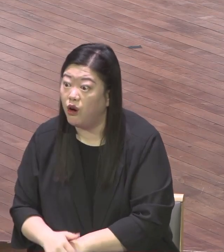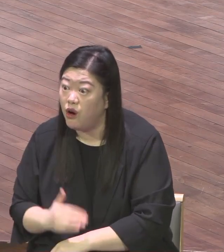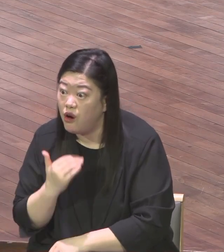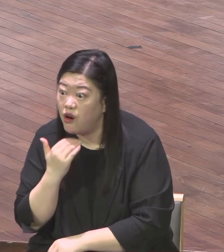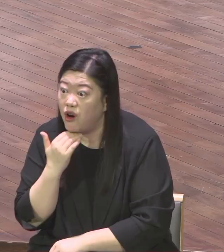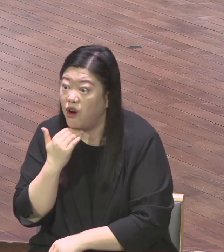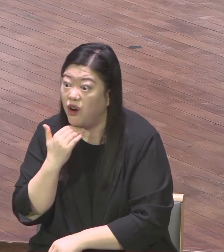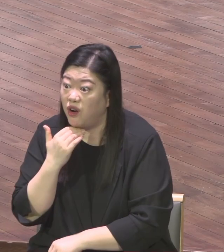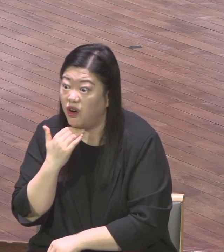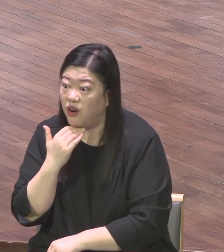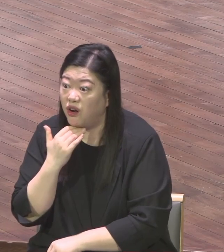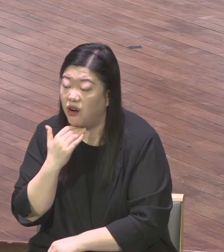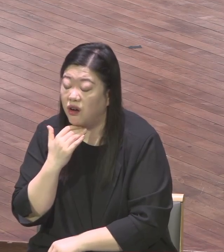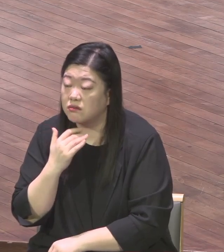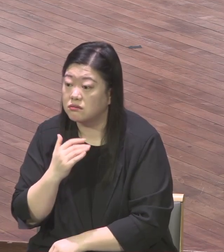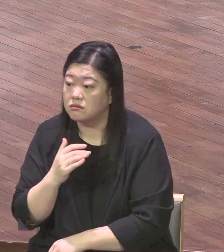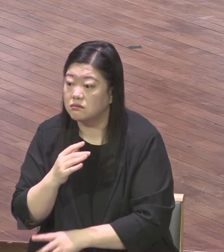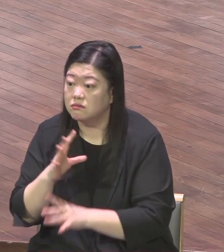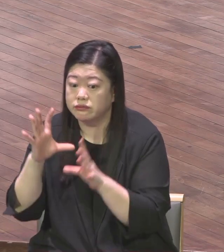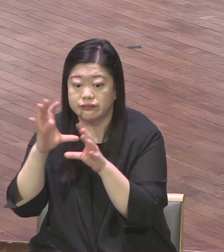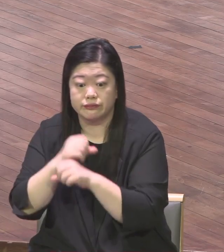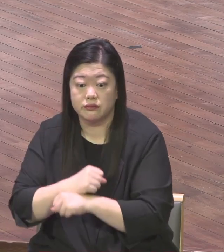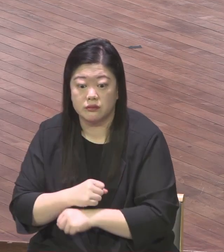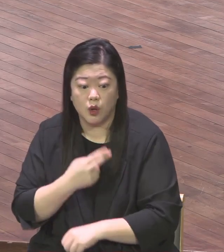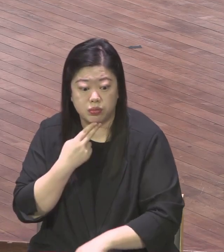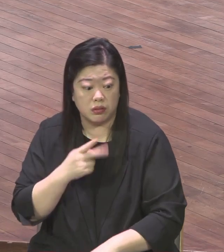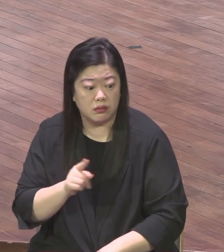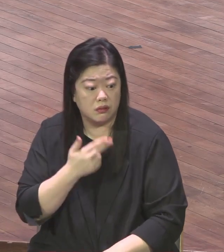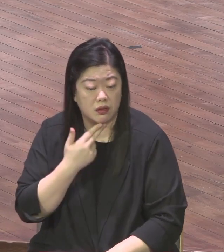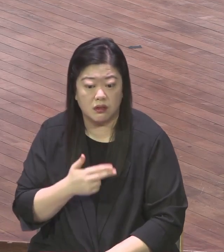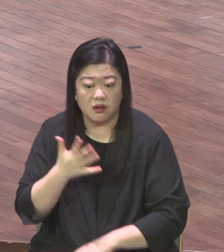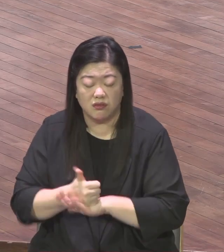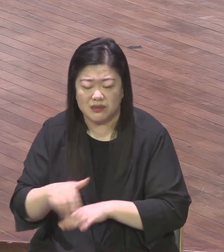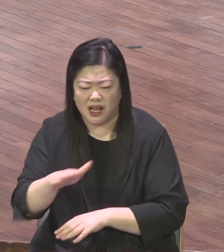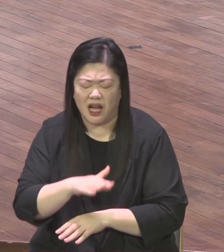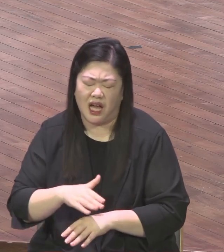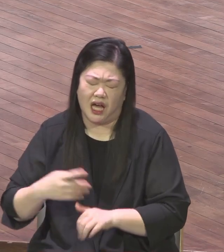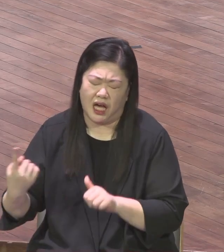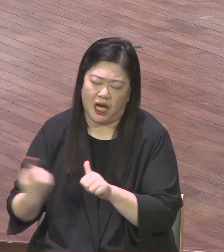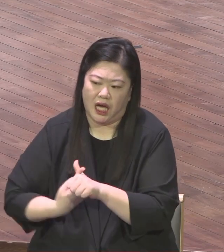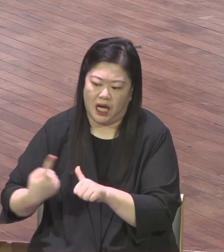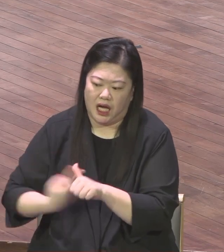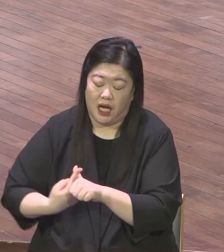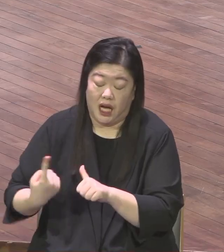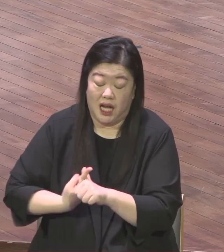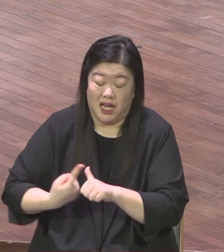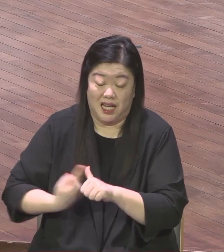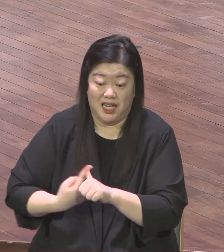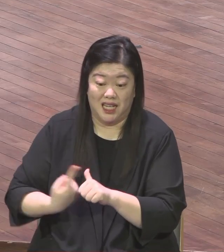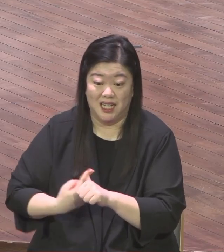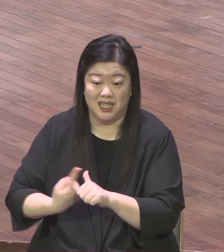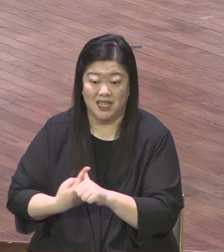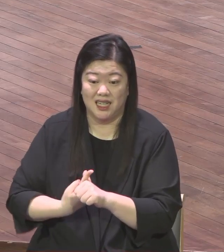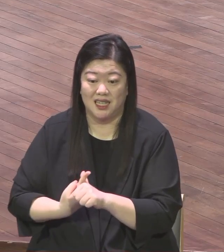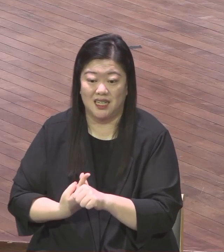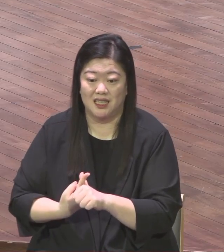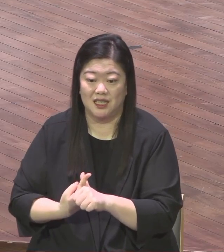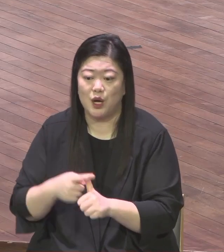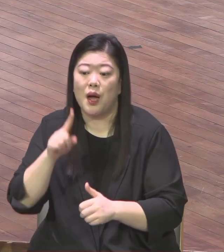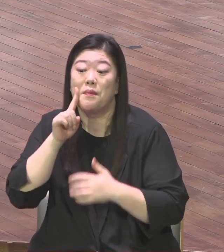않았습니다. 막 세계적인 조롱거리가 됐지요. 성경 말씀을 제대로 받아들이지